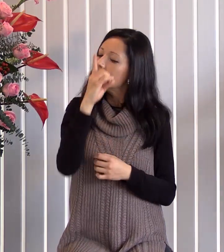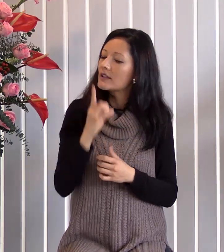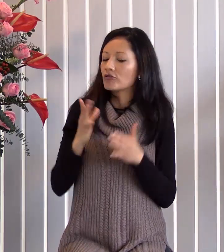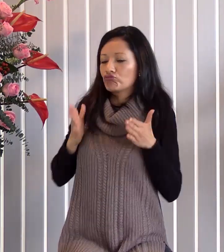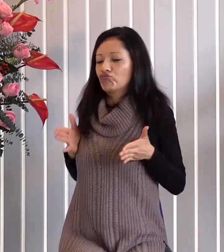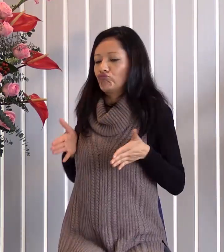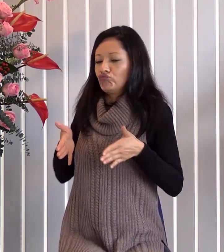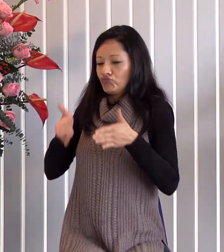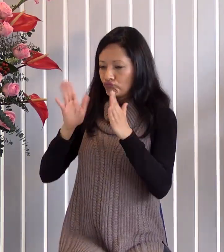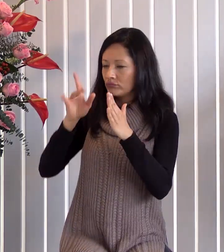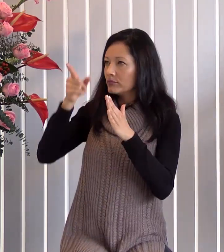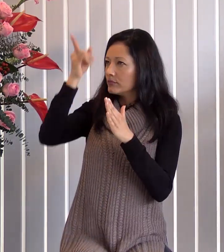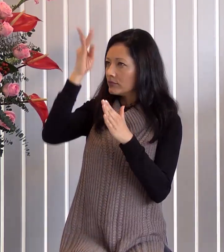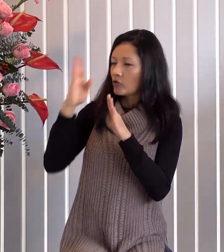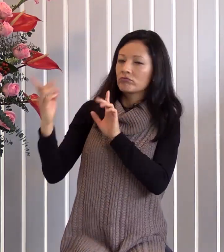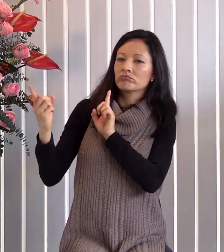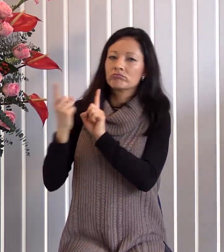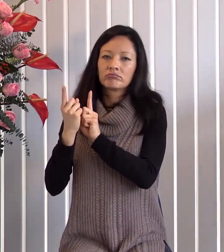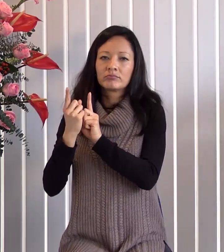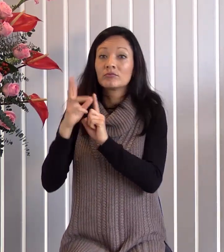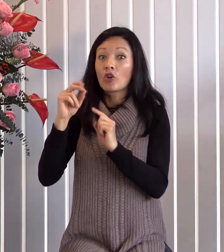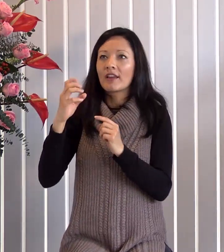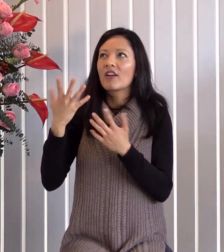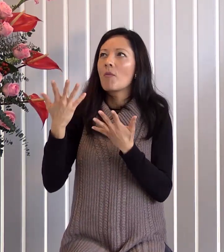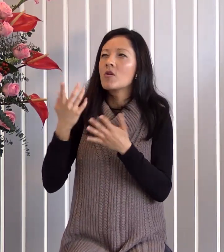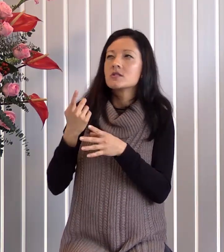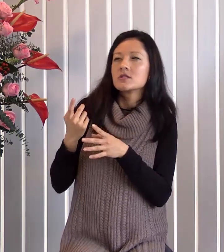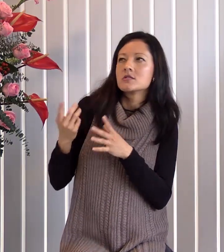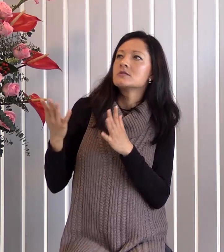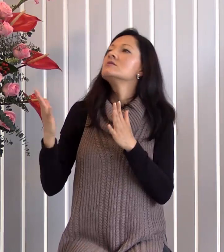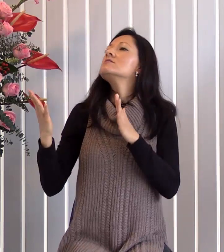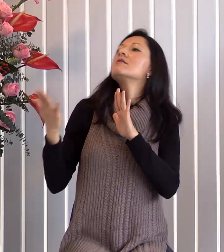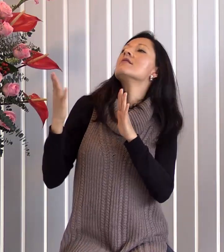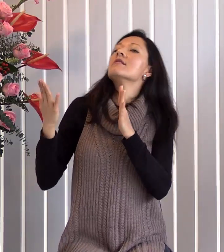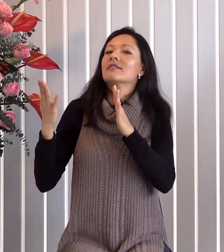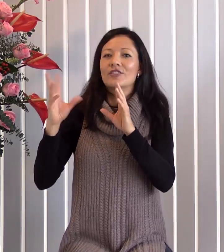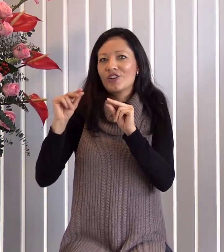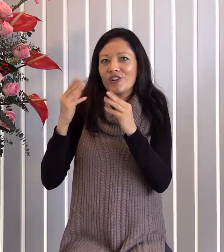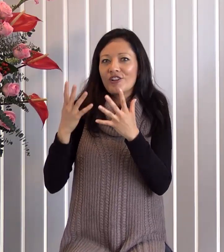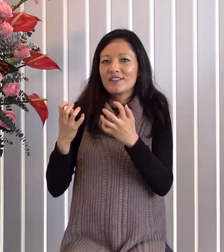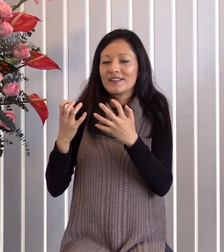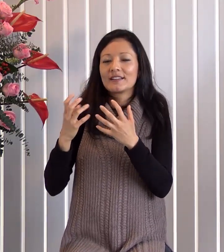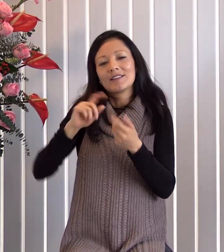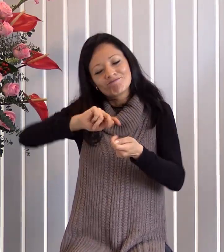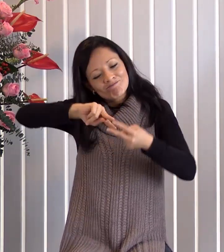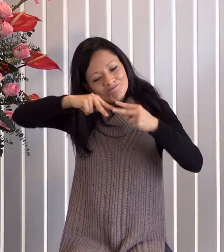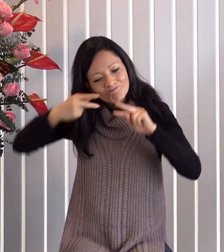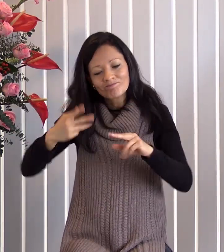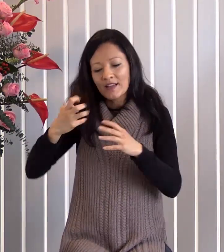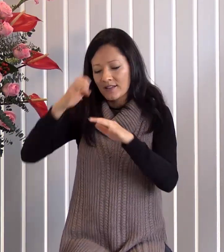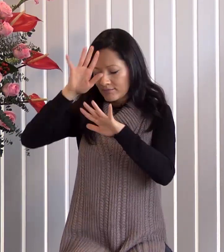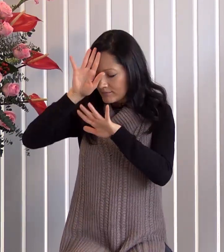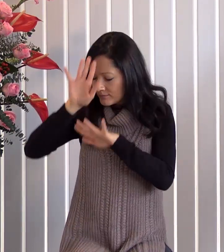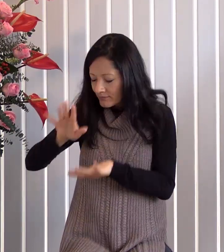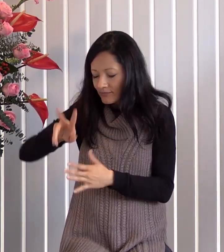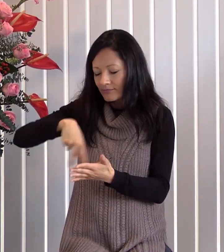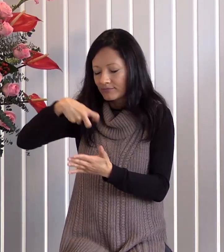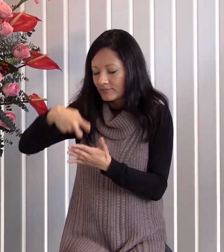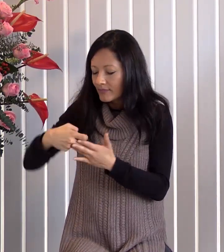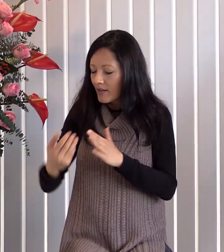queremos, Señor, desafiarte a ti. Al contrario, Señor, queremos estar a tus pies, alabándote, adorándote,